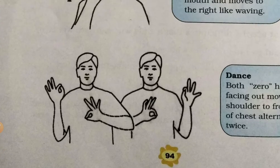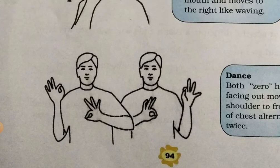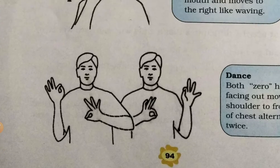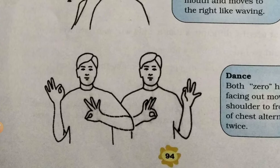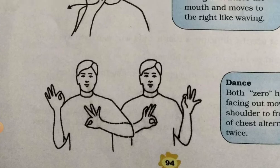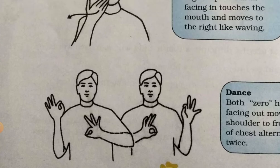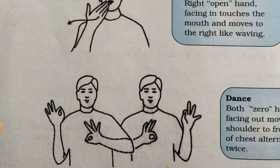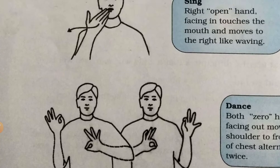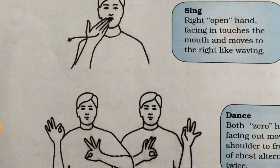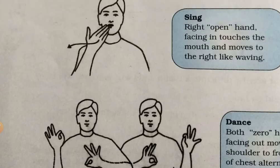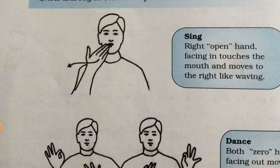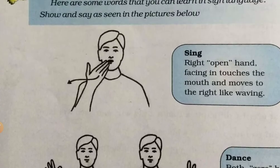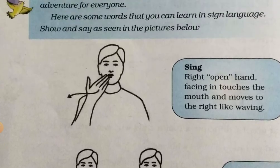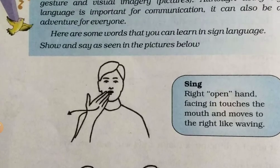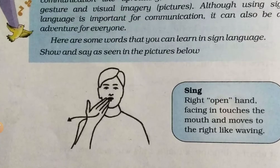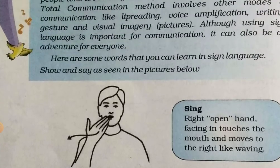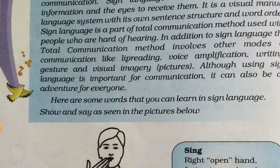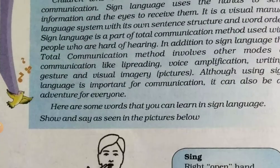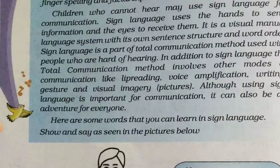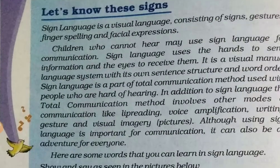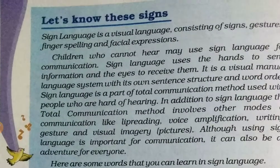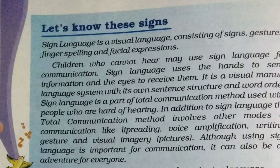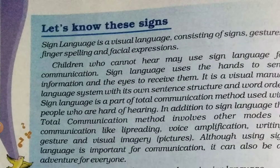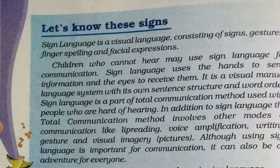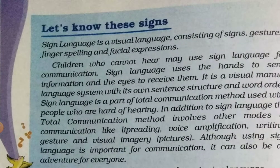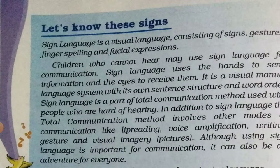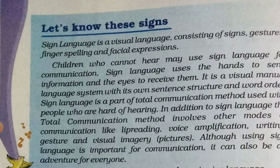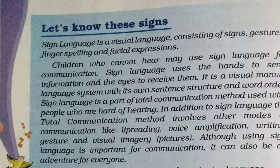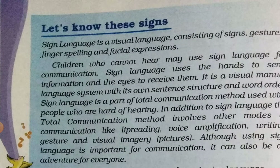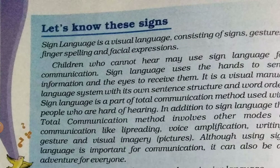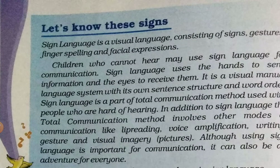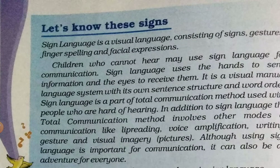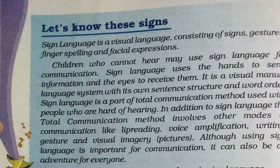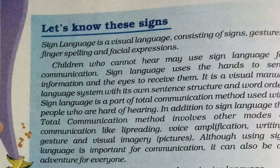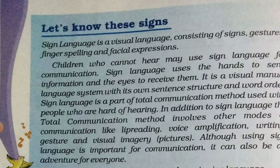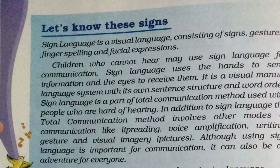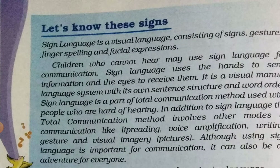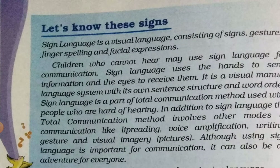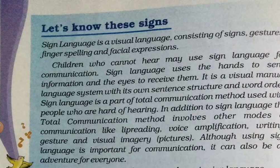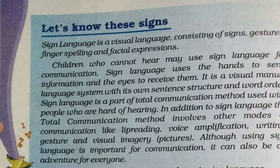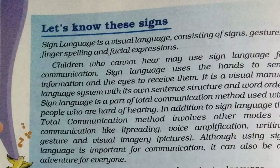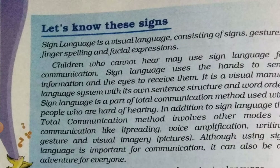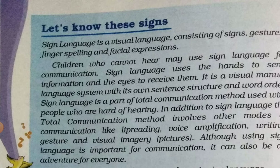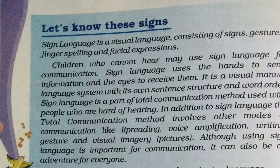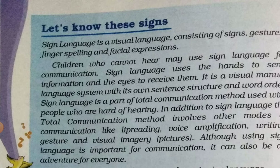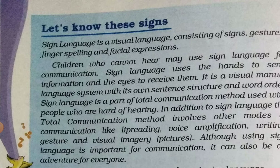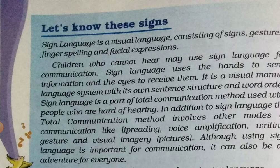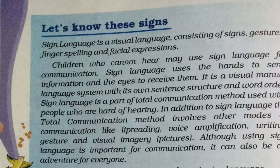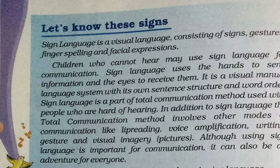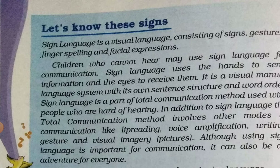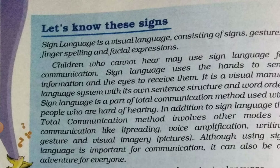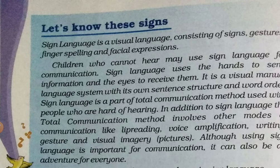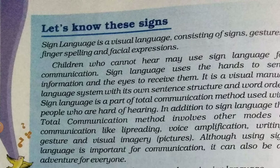हुआ था हैं तो आपको पेज नंबर 94 ओपन करना है अपनी टेक्स्ट बुक का